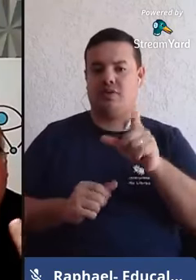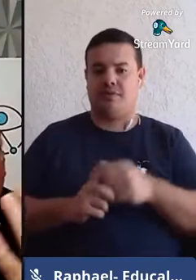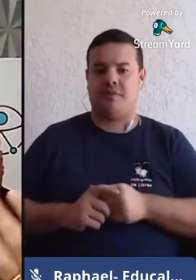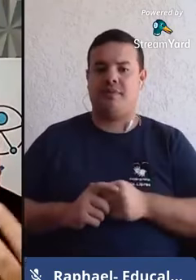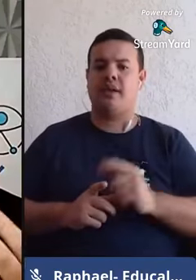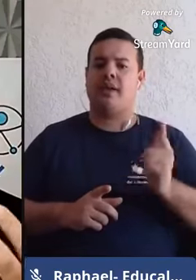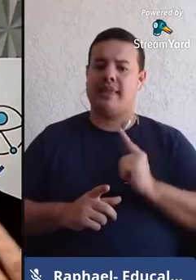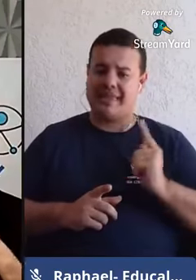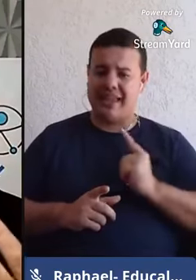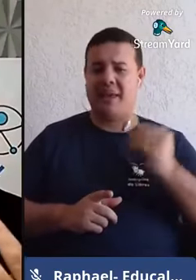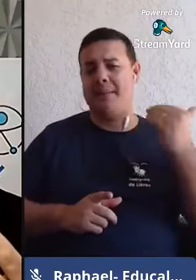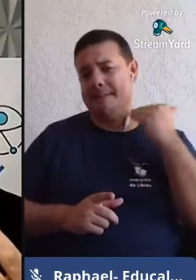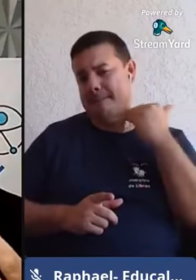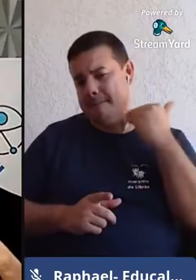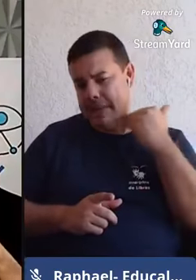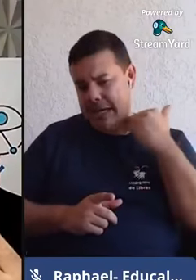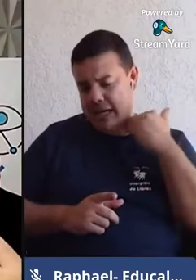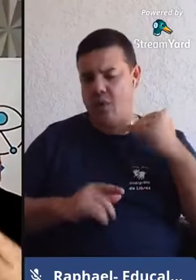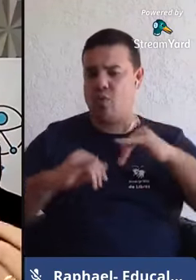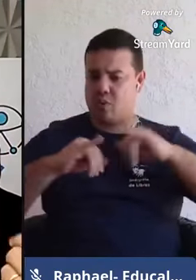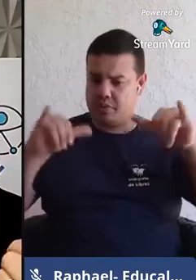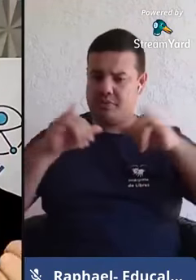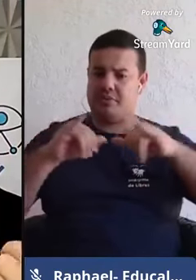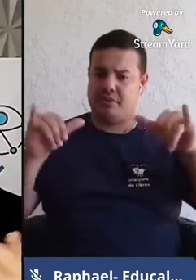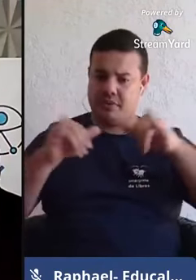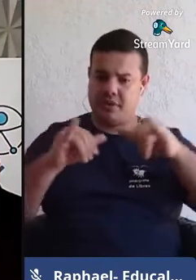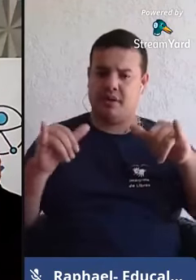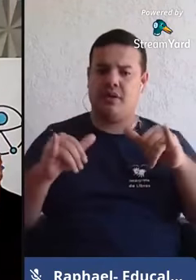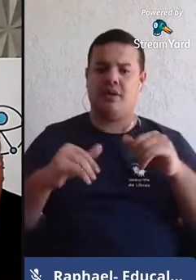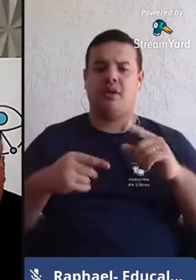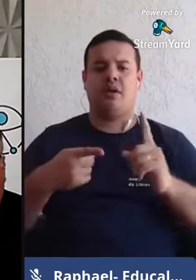tem bancos que anunciam com a gente, hoje a gente tem